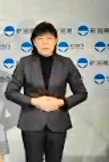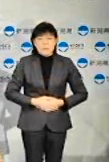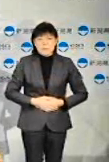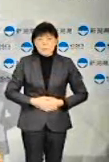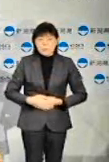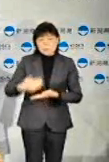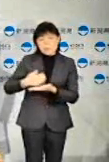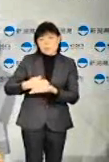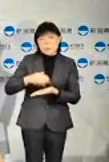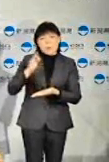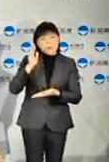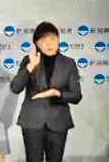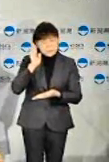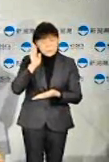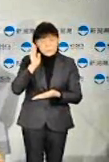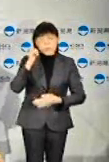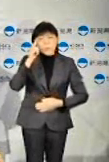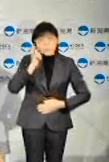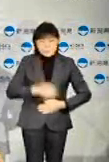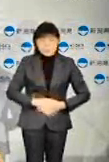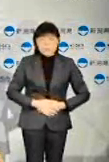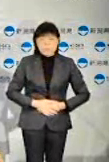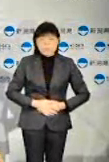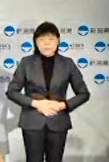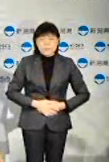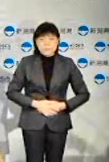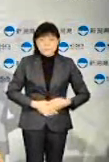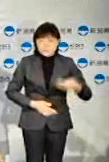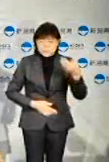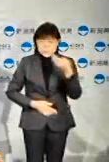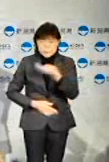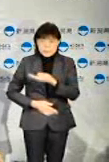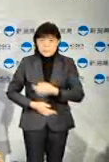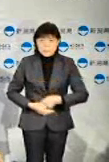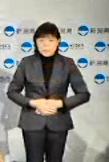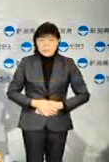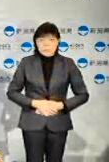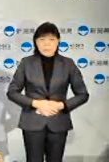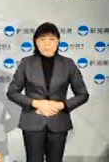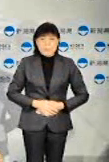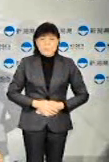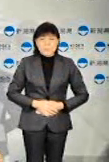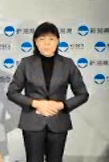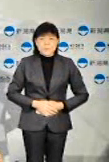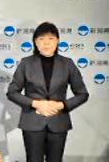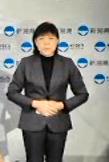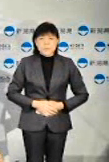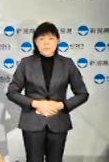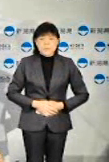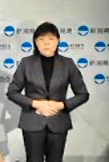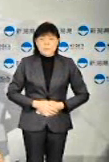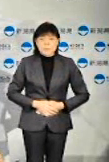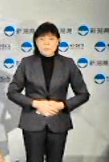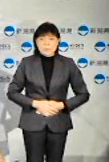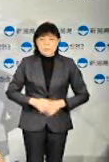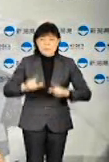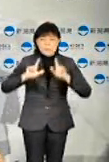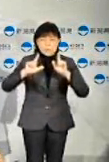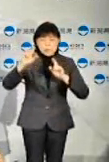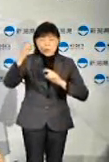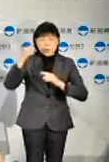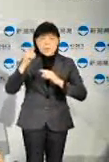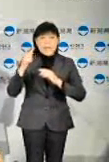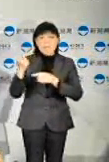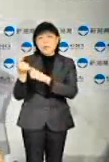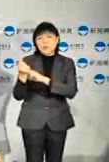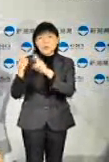聞くということになるんじゃないんでしょうか。 それとですね、もう一点がいわゆるその東電の適格性というところ